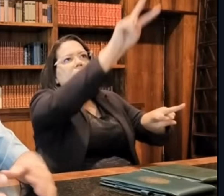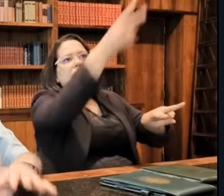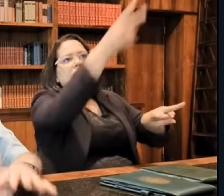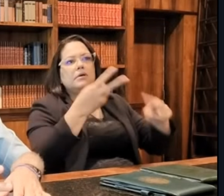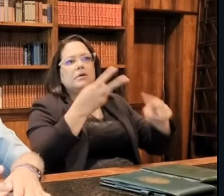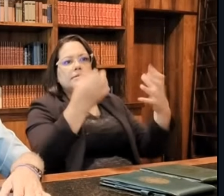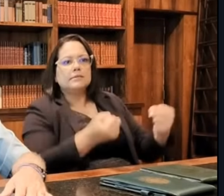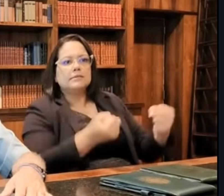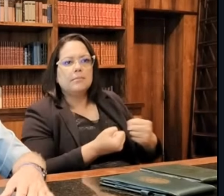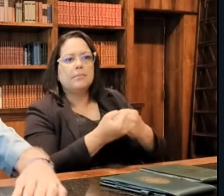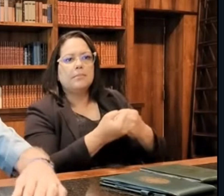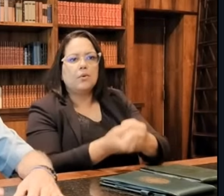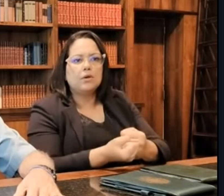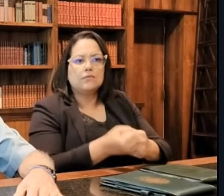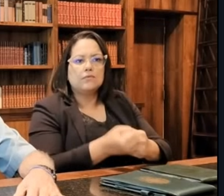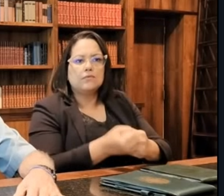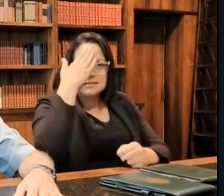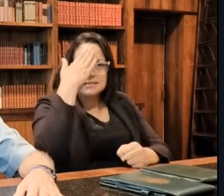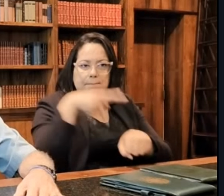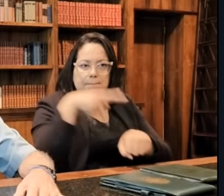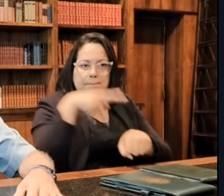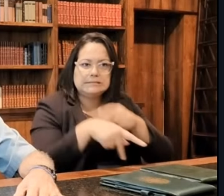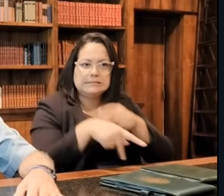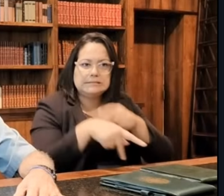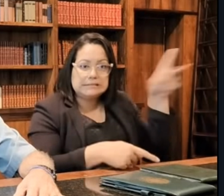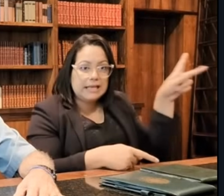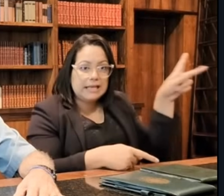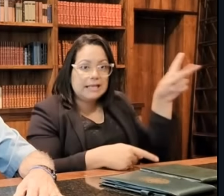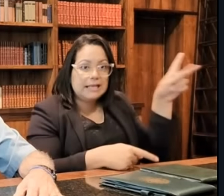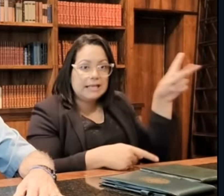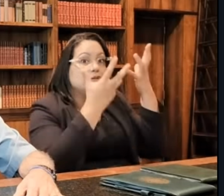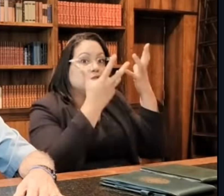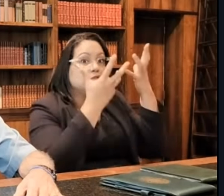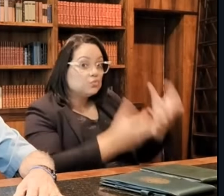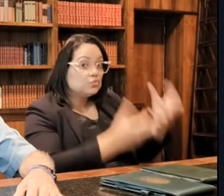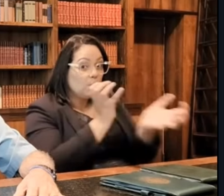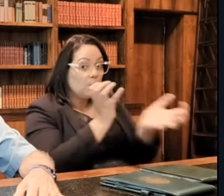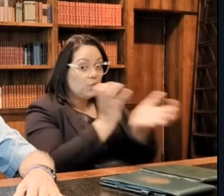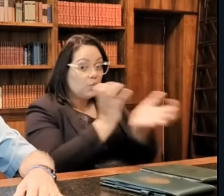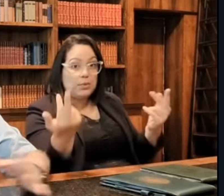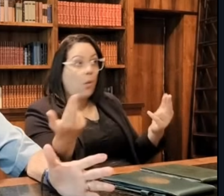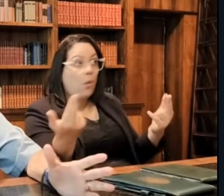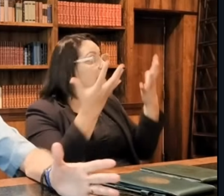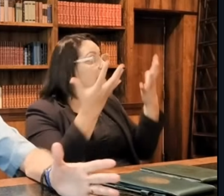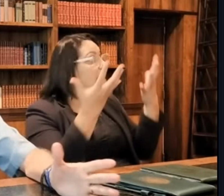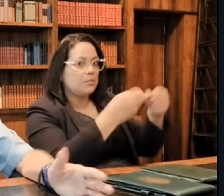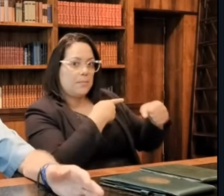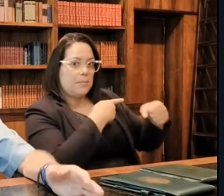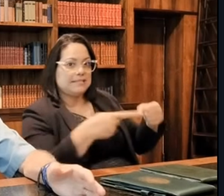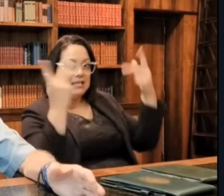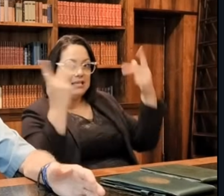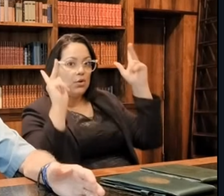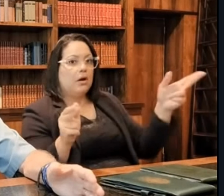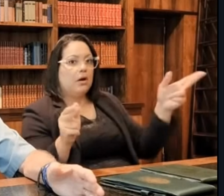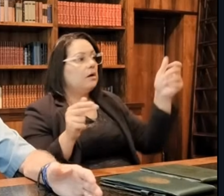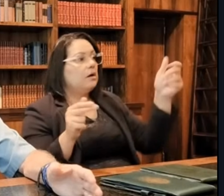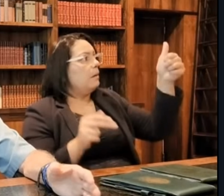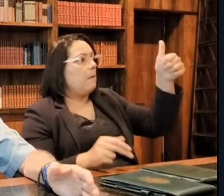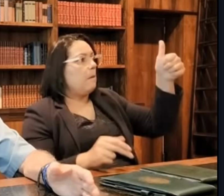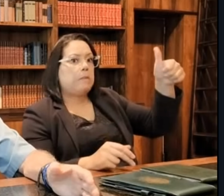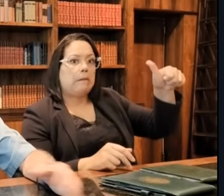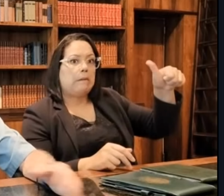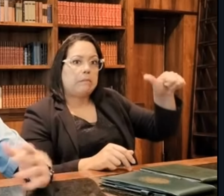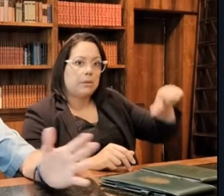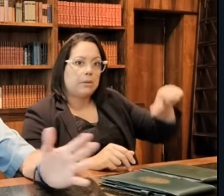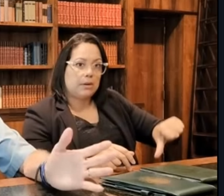sua campanha, né, para assumir o cargo de presidente da nação, ele quase perdeu a vida.